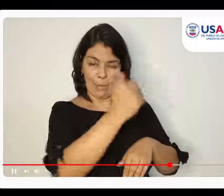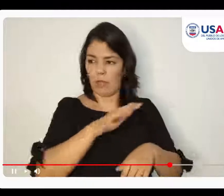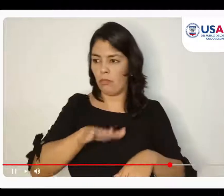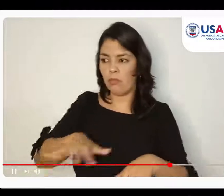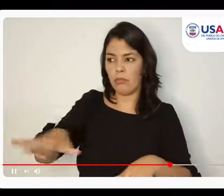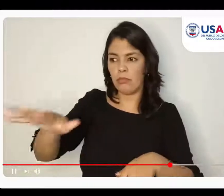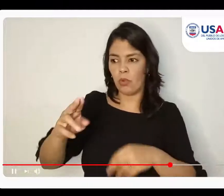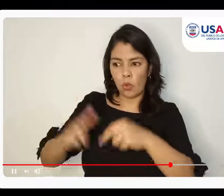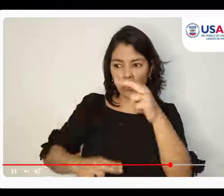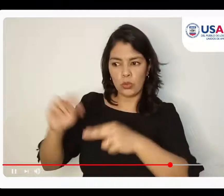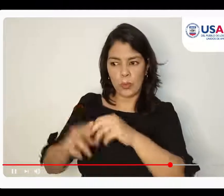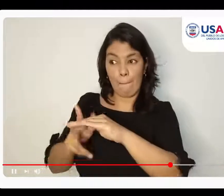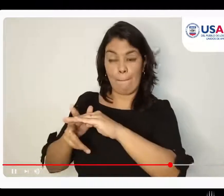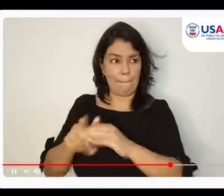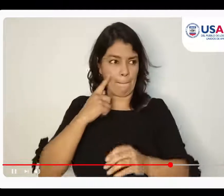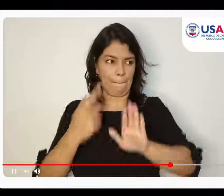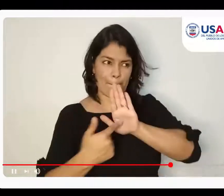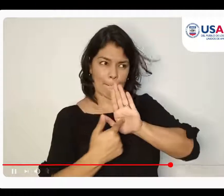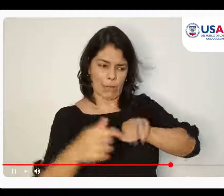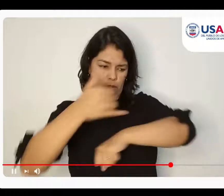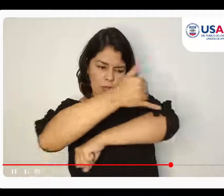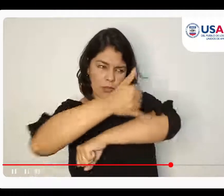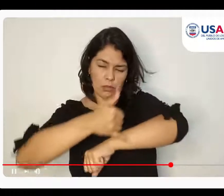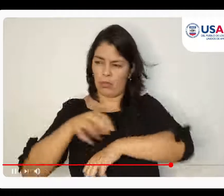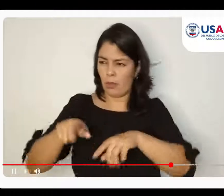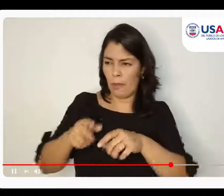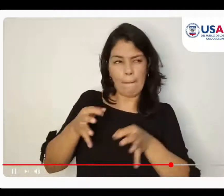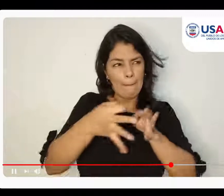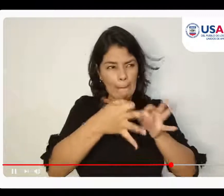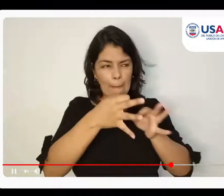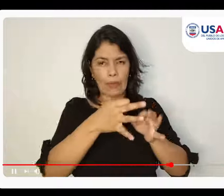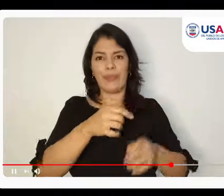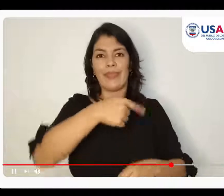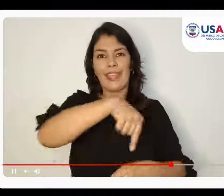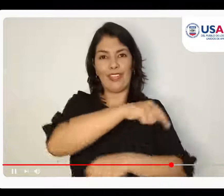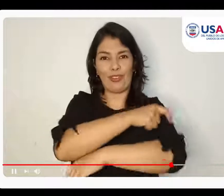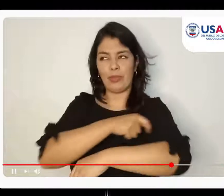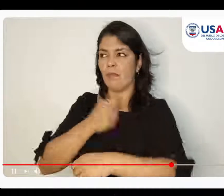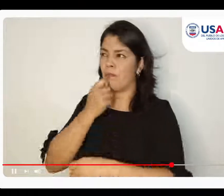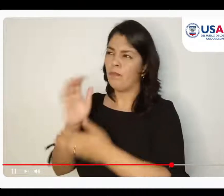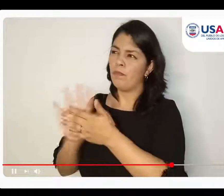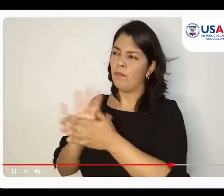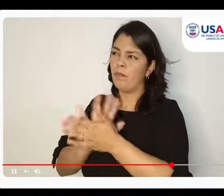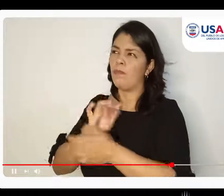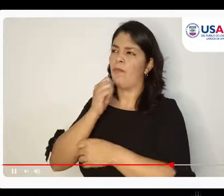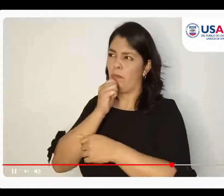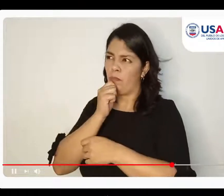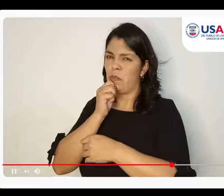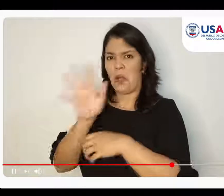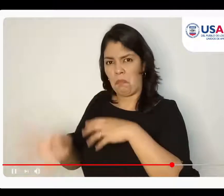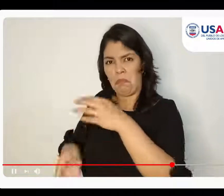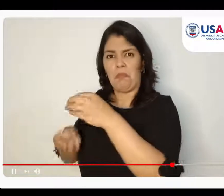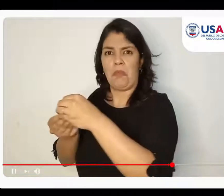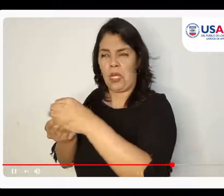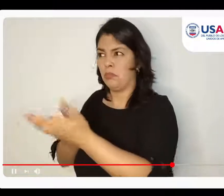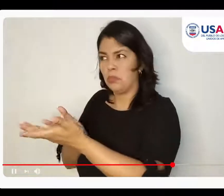han socializado los diseños para que ellos puedan dar los aportes correspondientes a lo que consideran que el proyecto debe